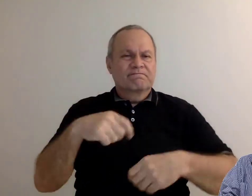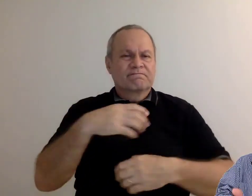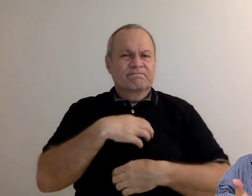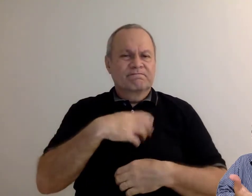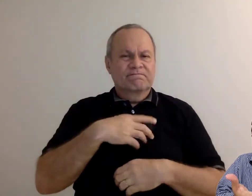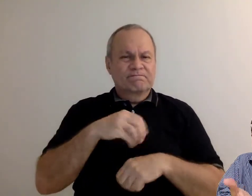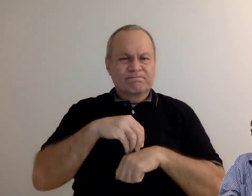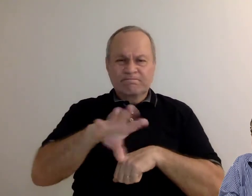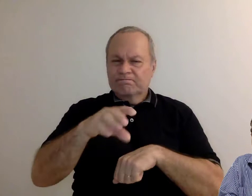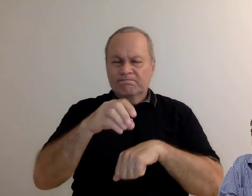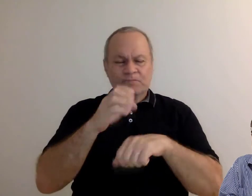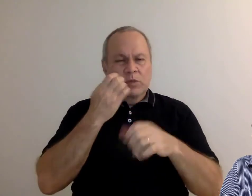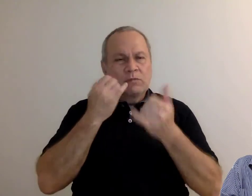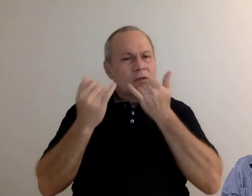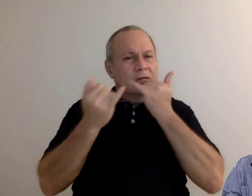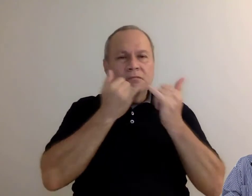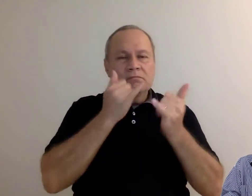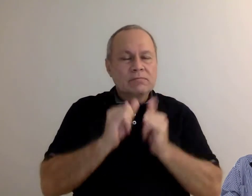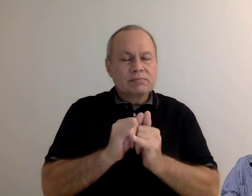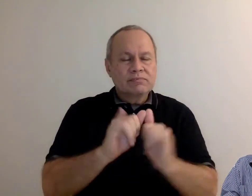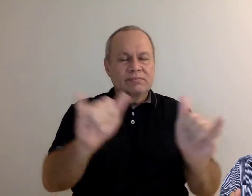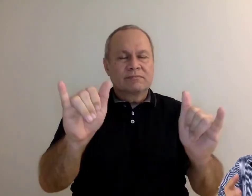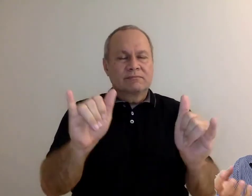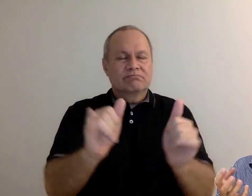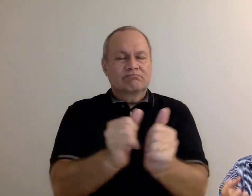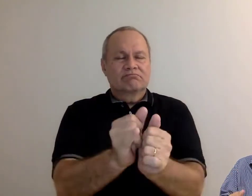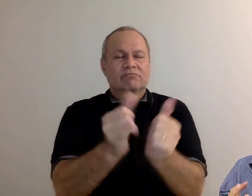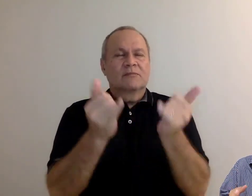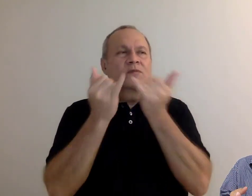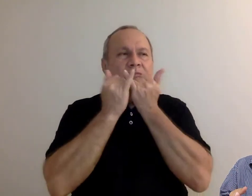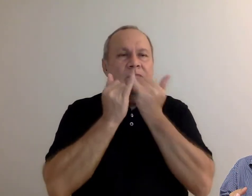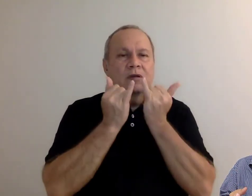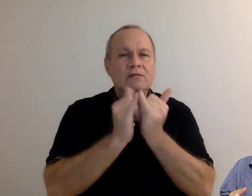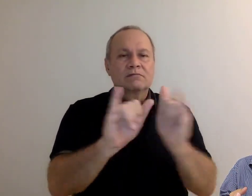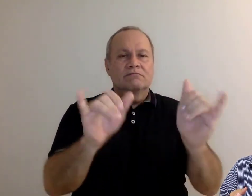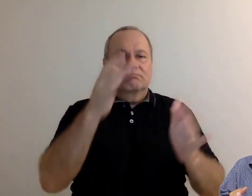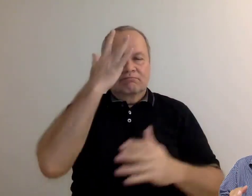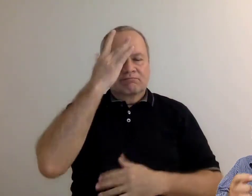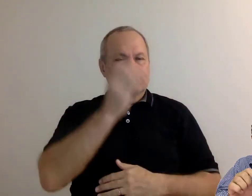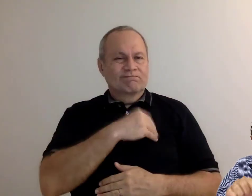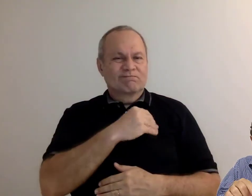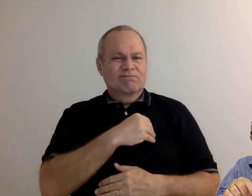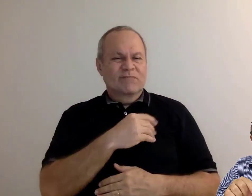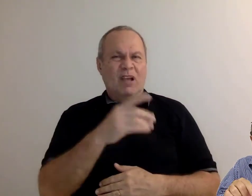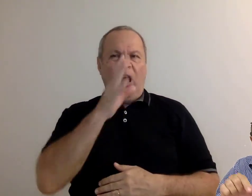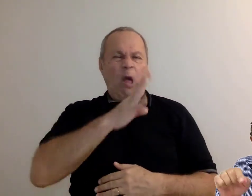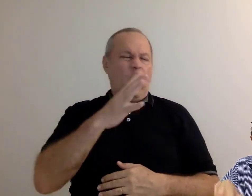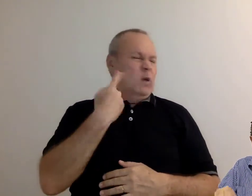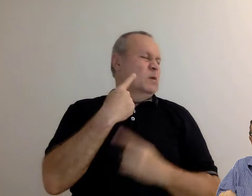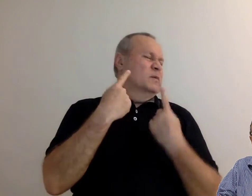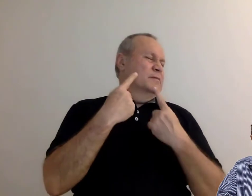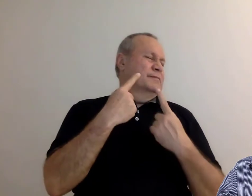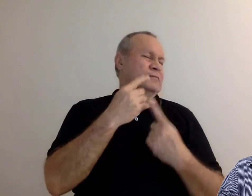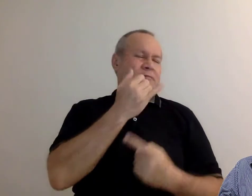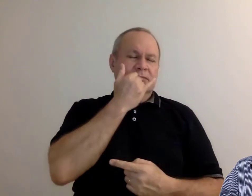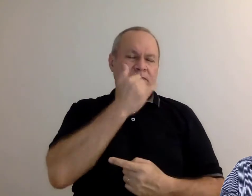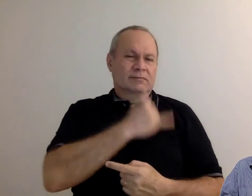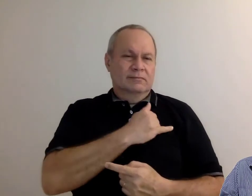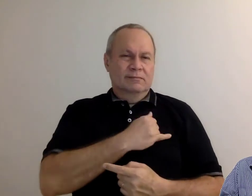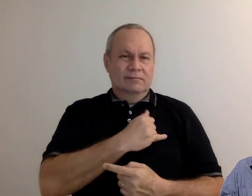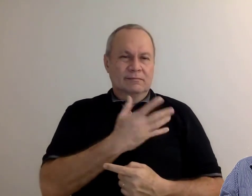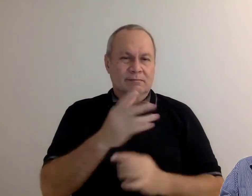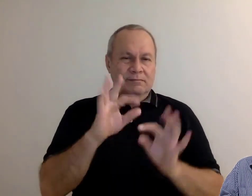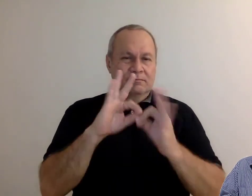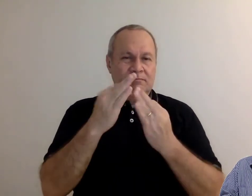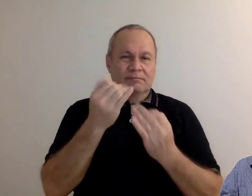exercer, liberar o perdão para as pessoas que lhe ofendem, começando para aquelas que estão dentro da sua